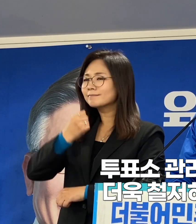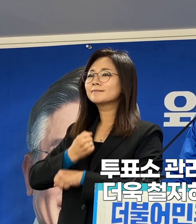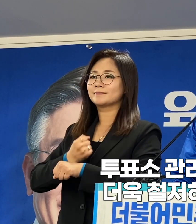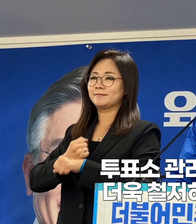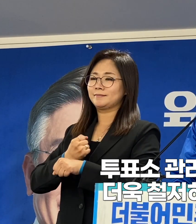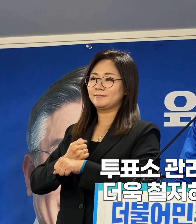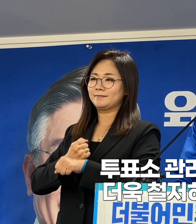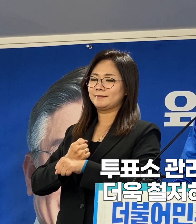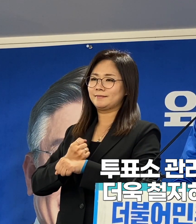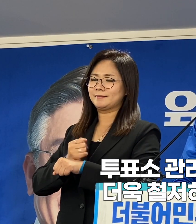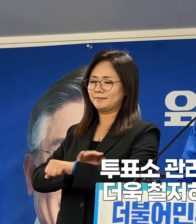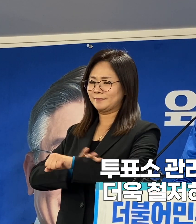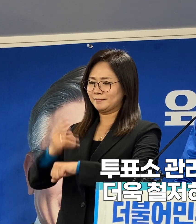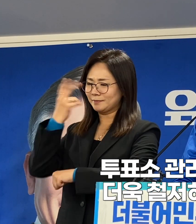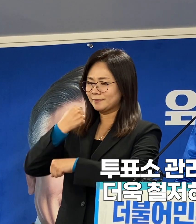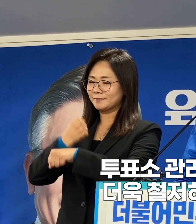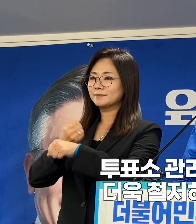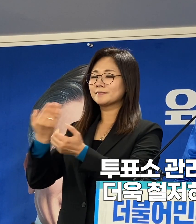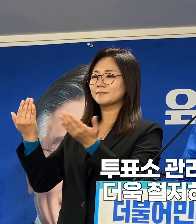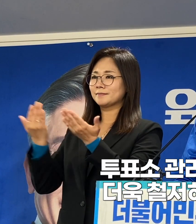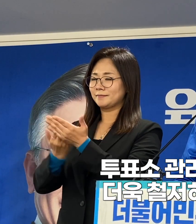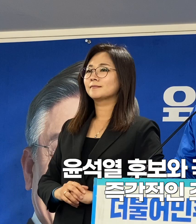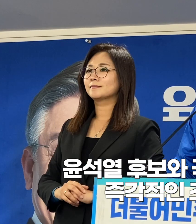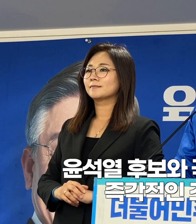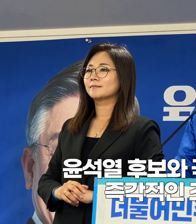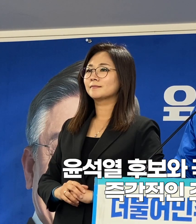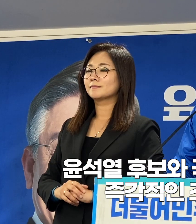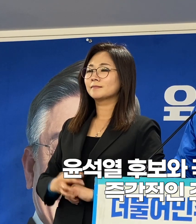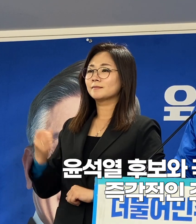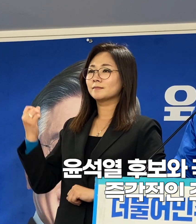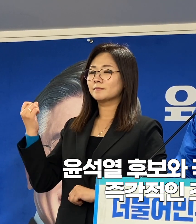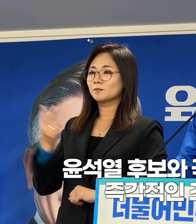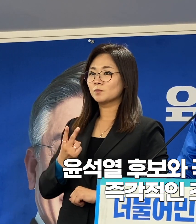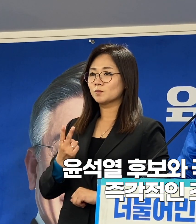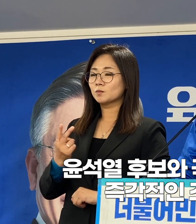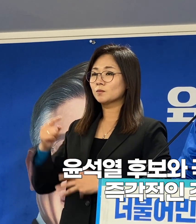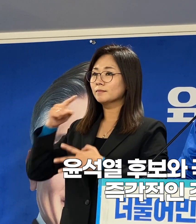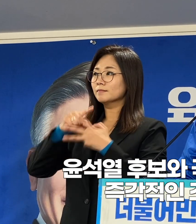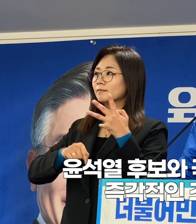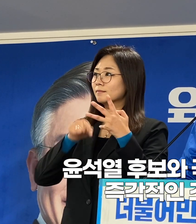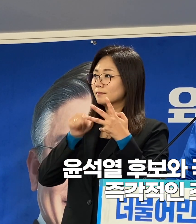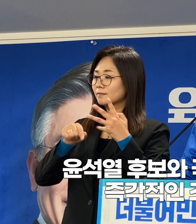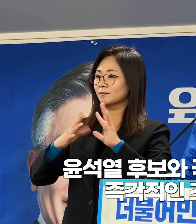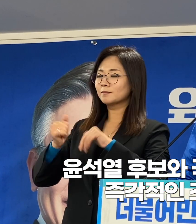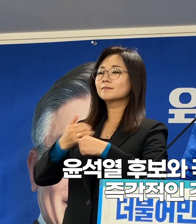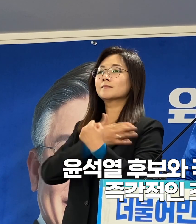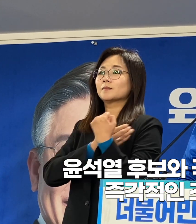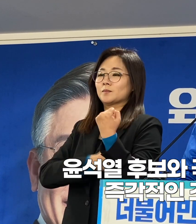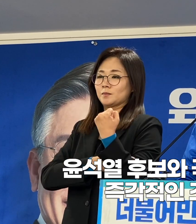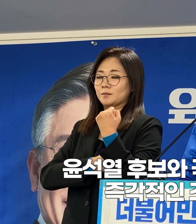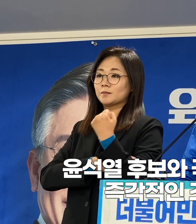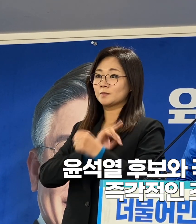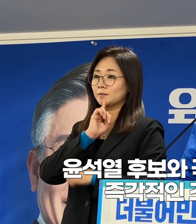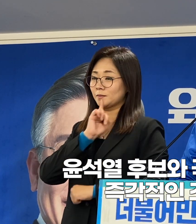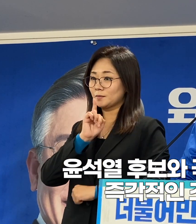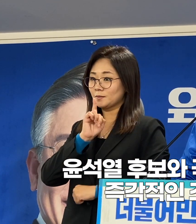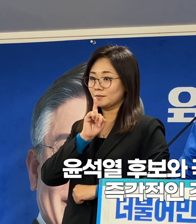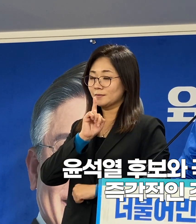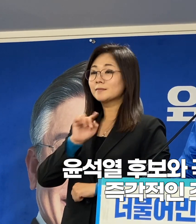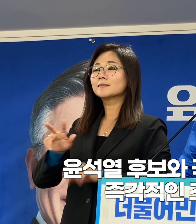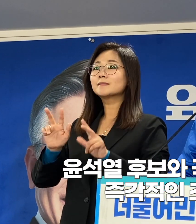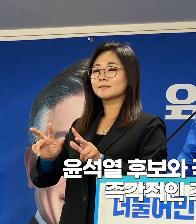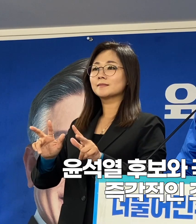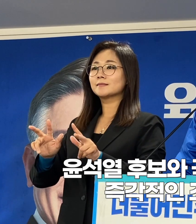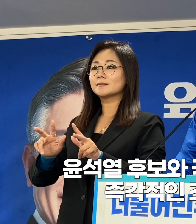및 단속을 더욱 철저히 강화해야 합니다. 무엇보다 윤석열 후보와 국민의힘 선대본부의